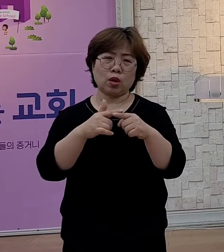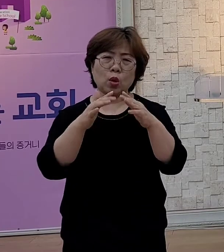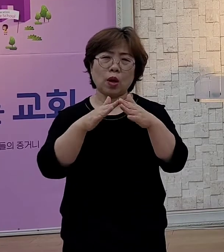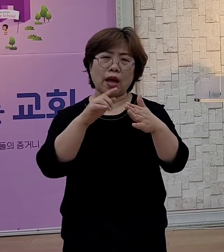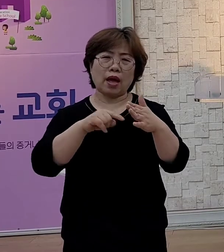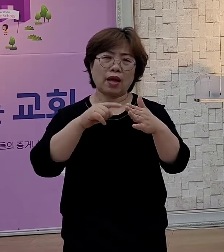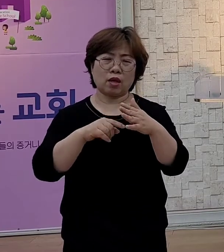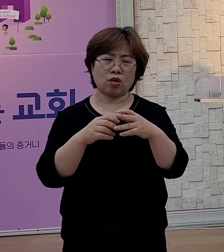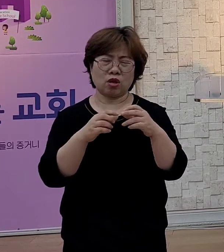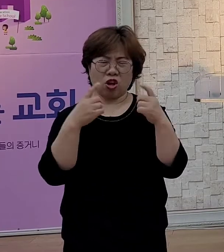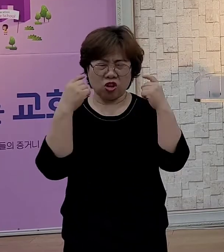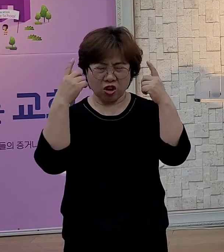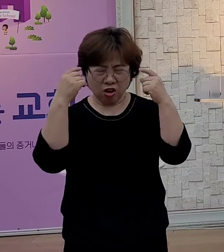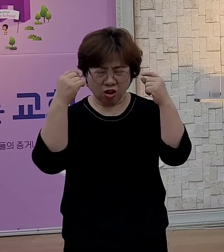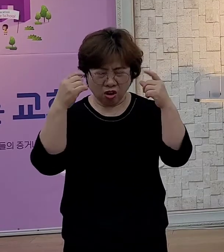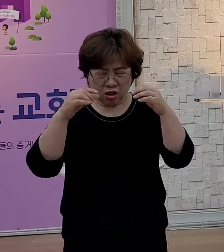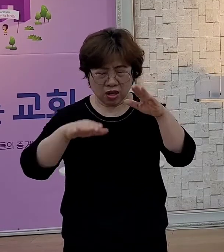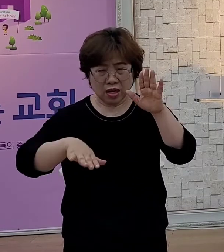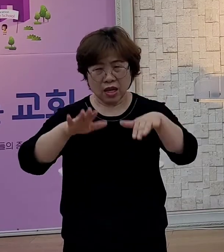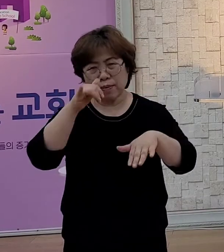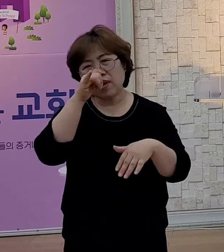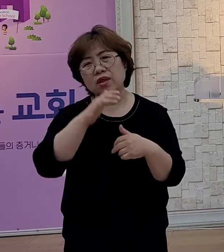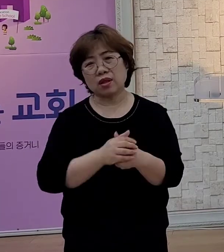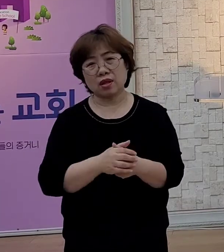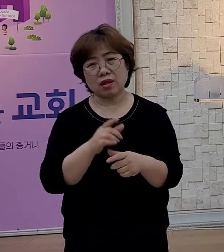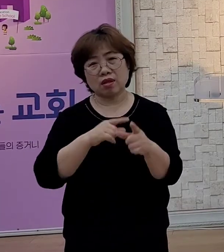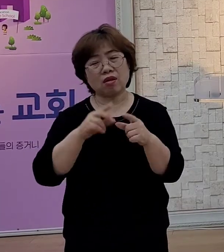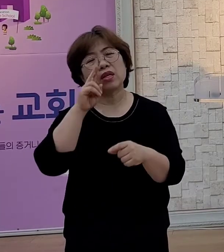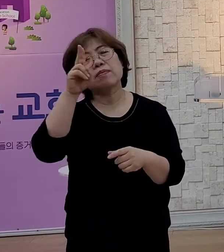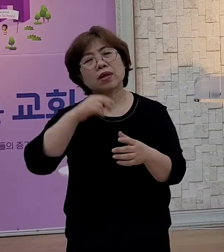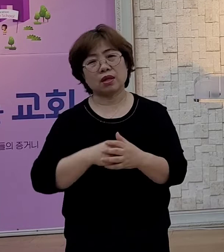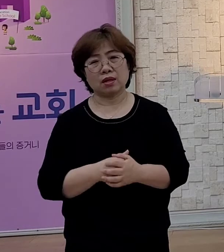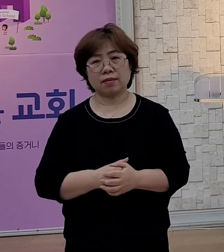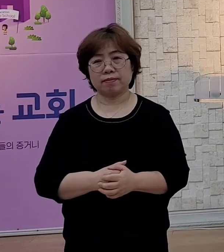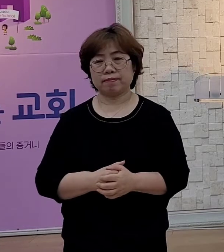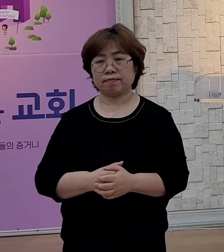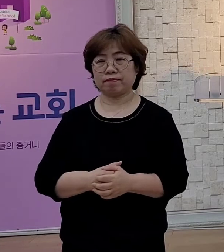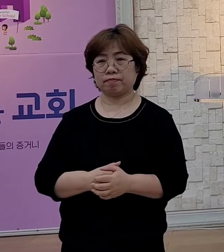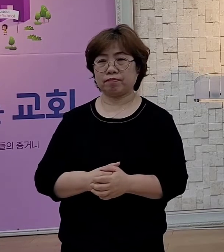교회가 사실은 들어가 보면 더 심각합니다.